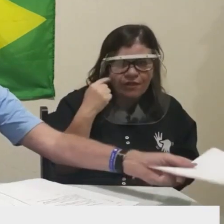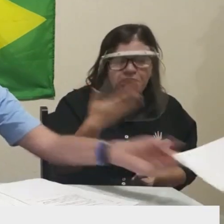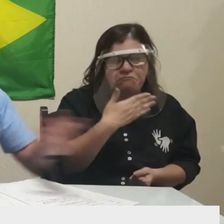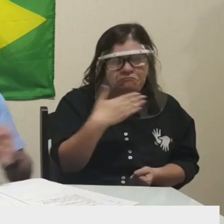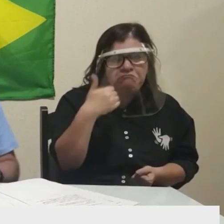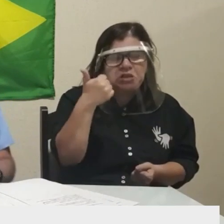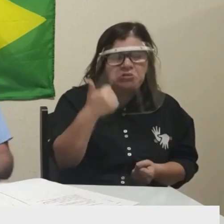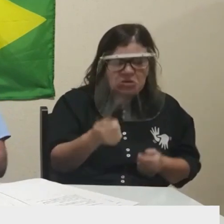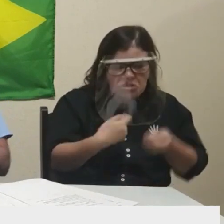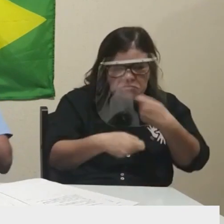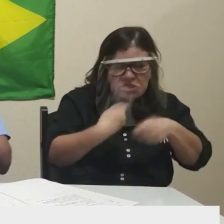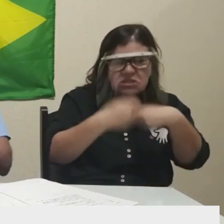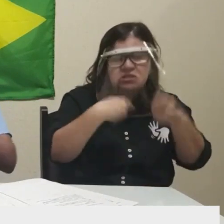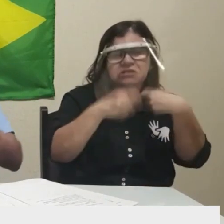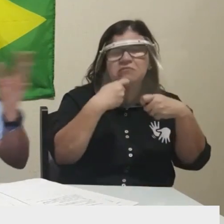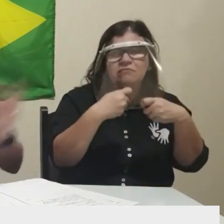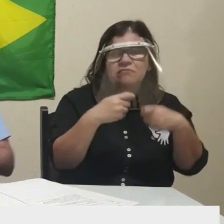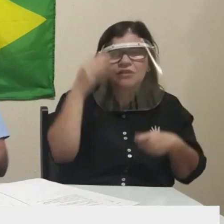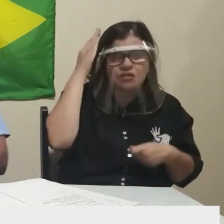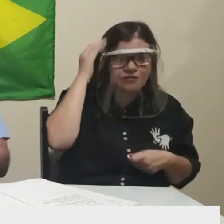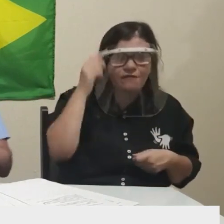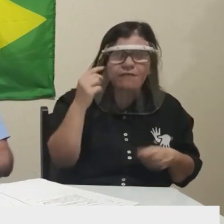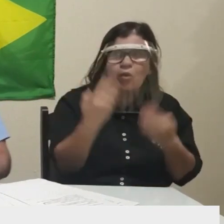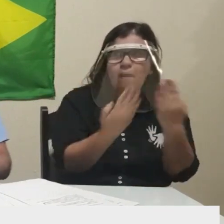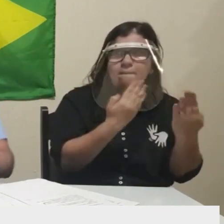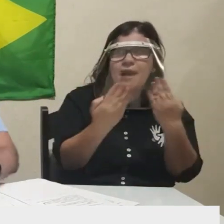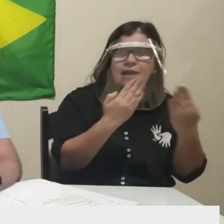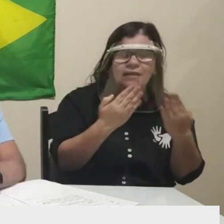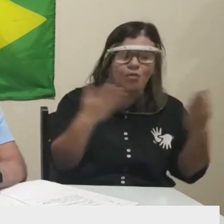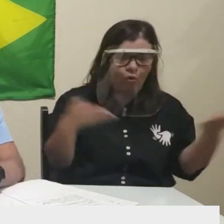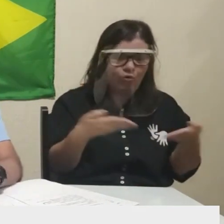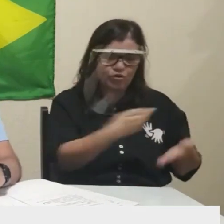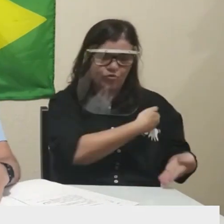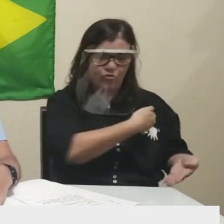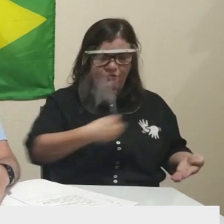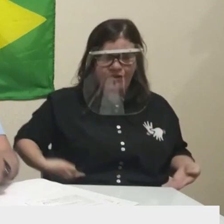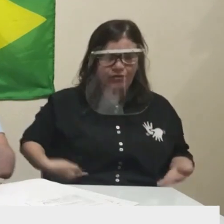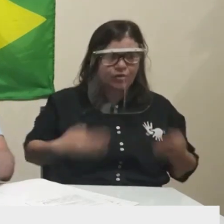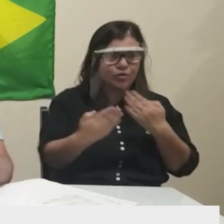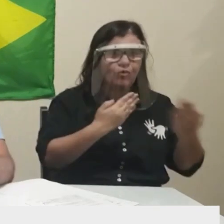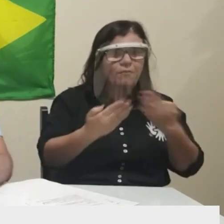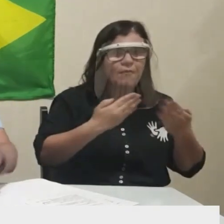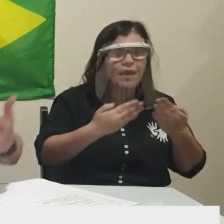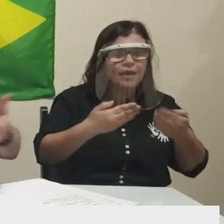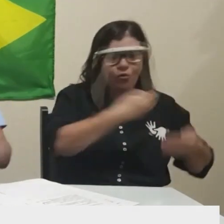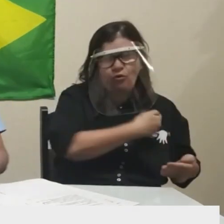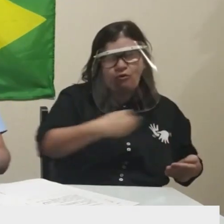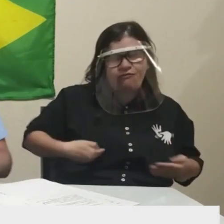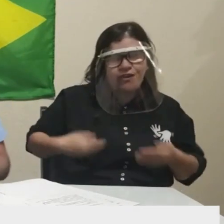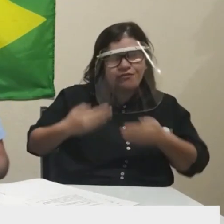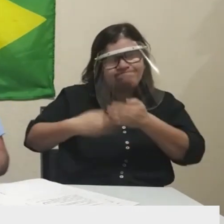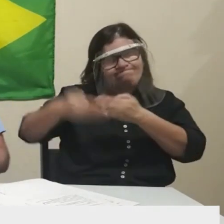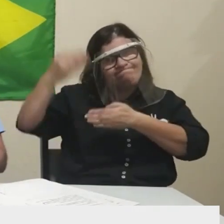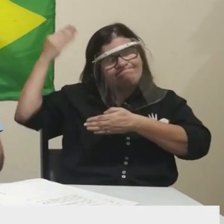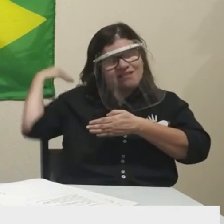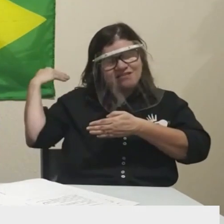ministros, né, e pega de governos anteriores, faz com a comparação, isso é simples. O Ministério do Transporte no passado, que é infraestrutura